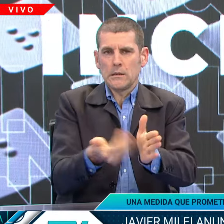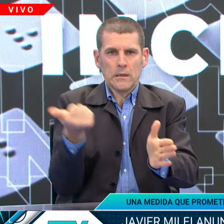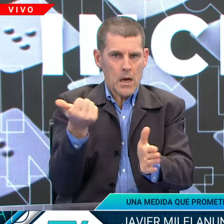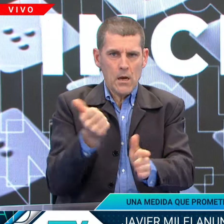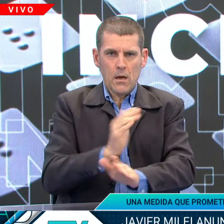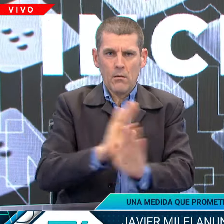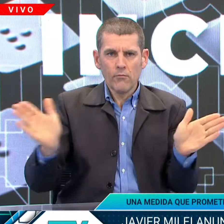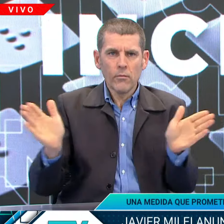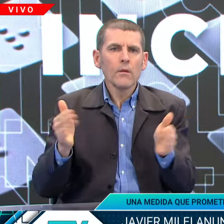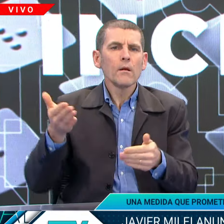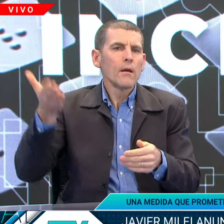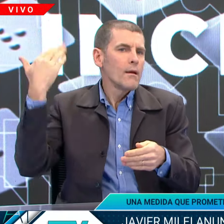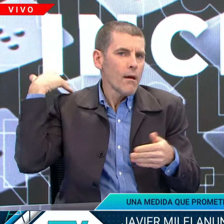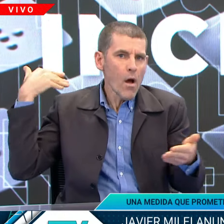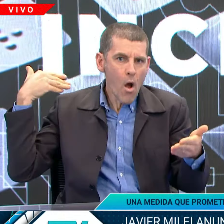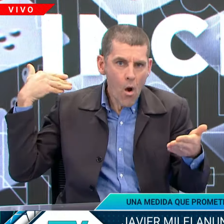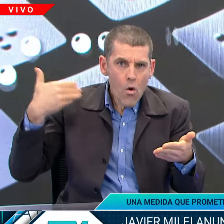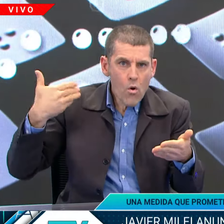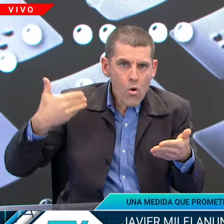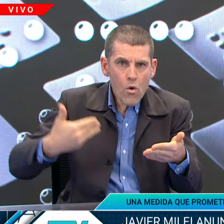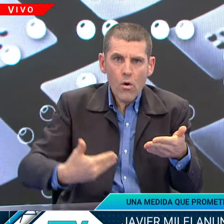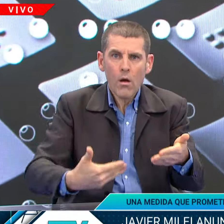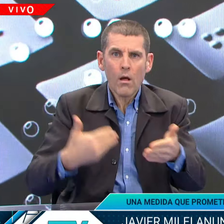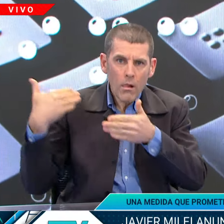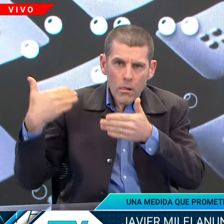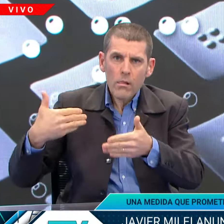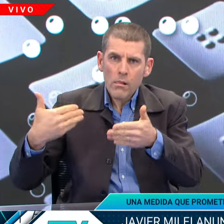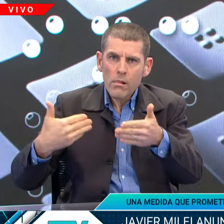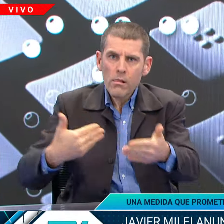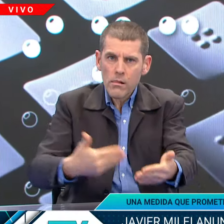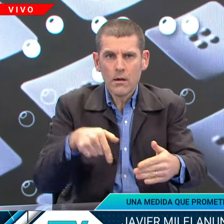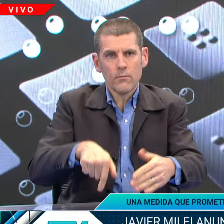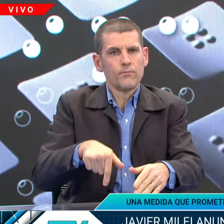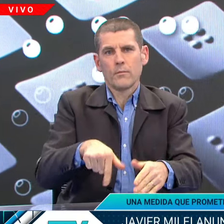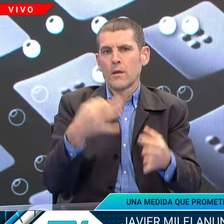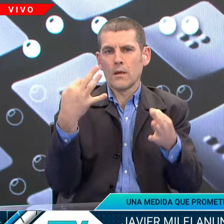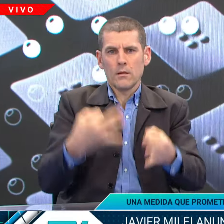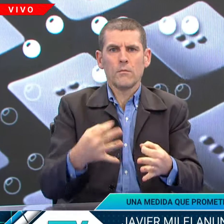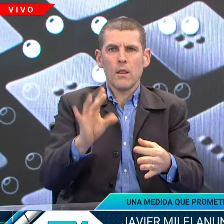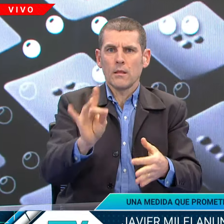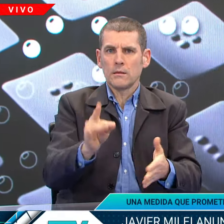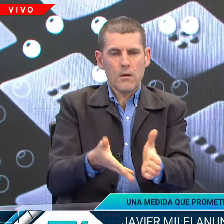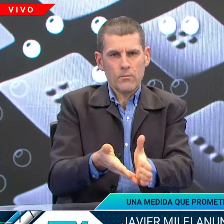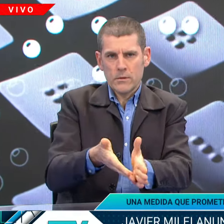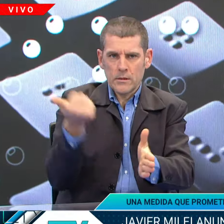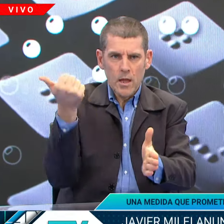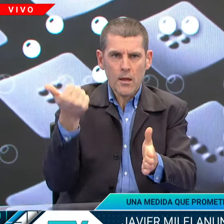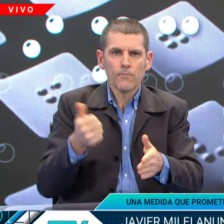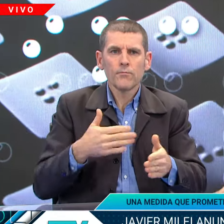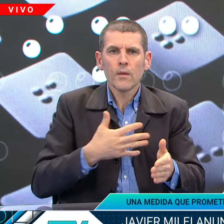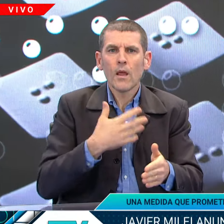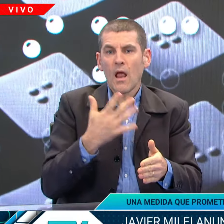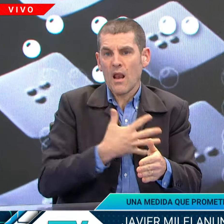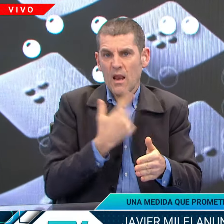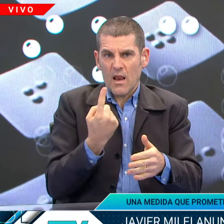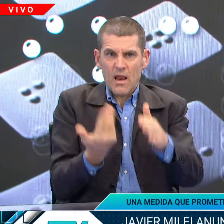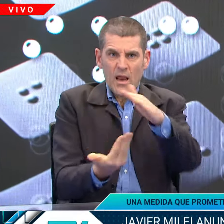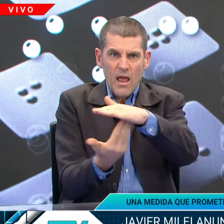desde su creación. El titular de la UIA, Daniel Funes de Rioja y otros líderes del sector fabril,